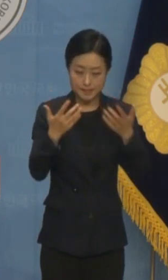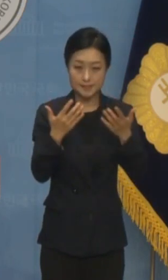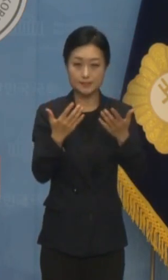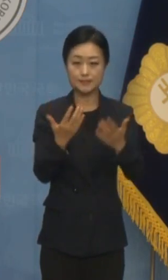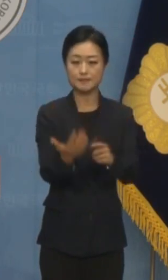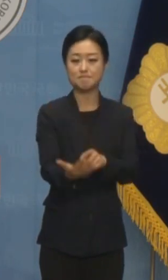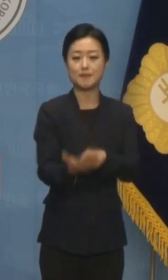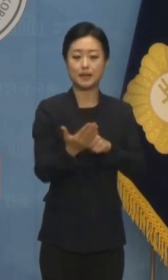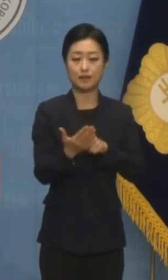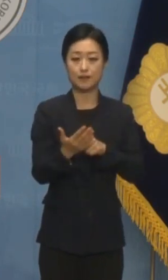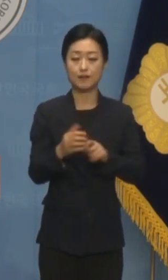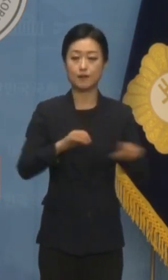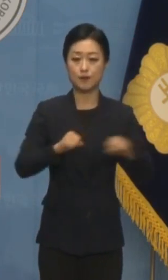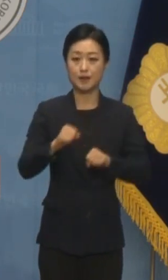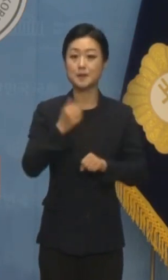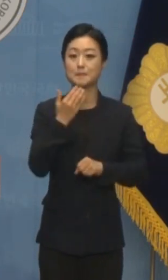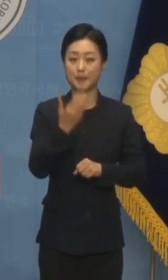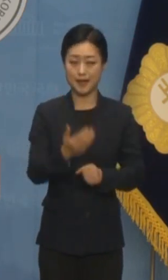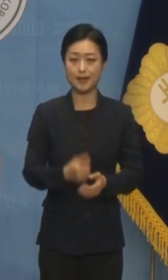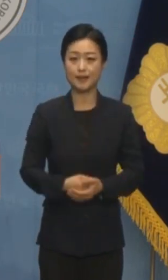것입니다.